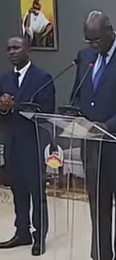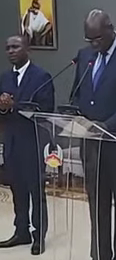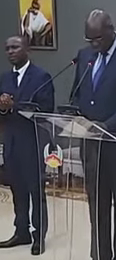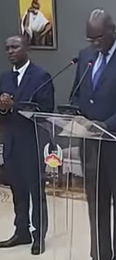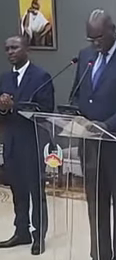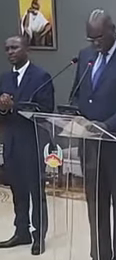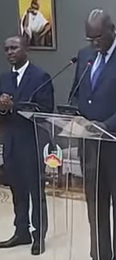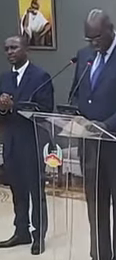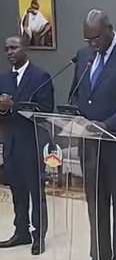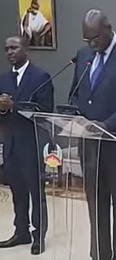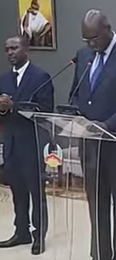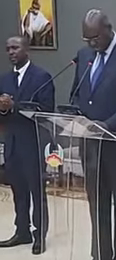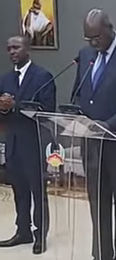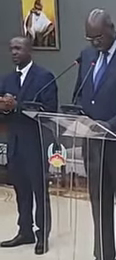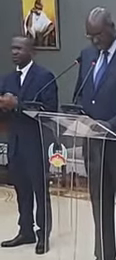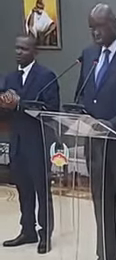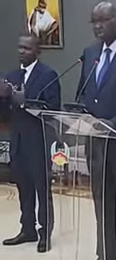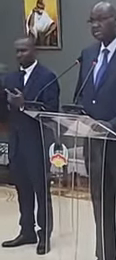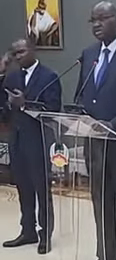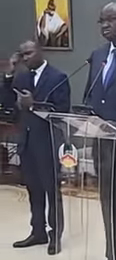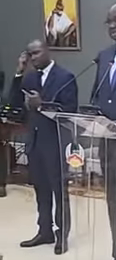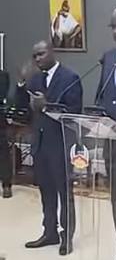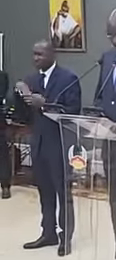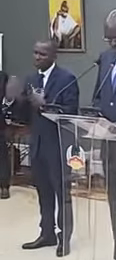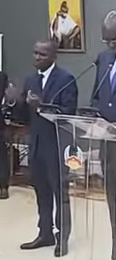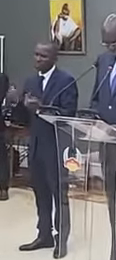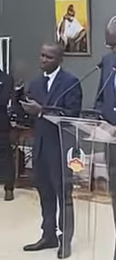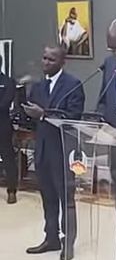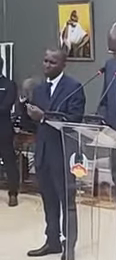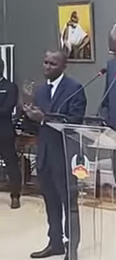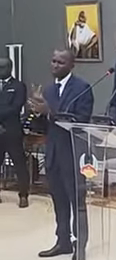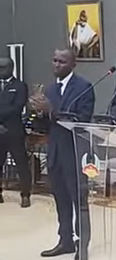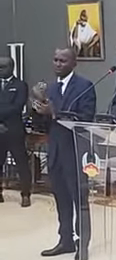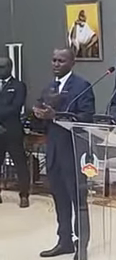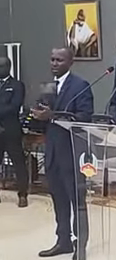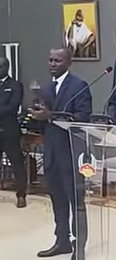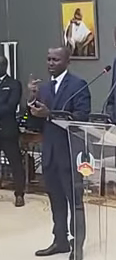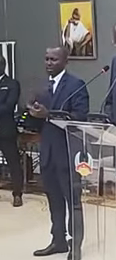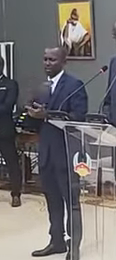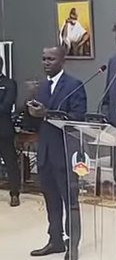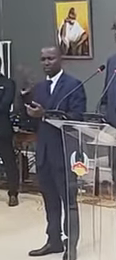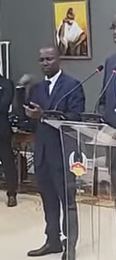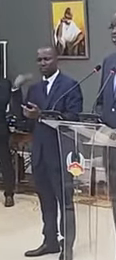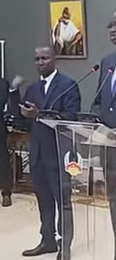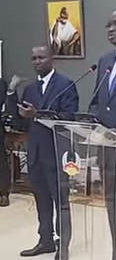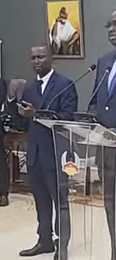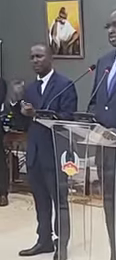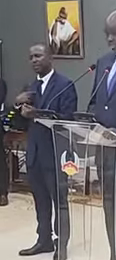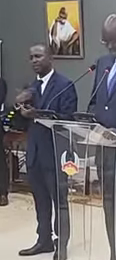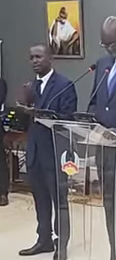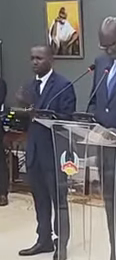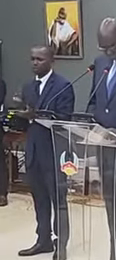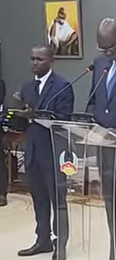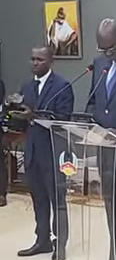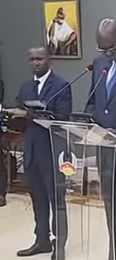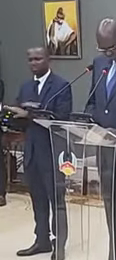e vão à encontro com a nossa estratégia de gestão da dívida, numa perspectiva de sua